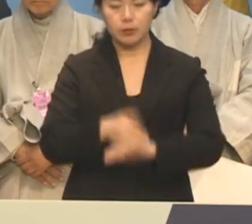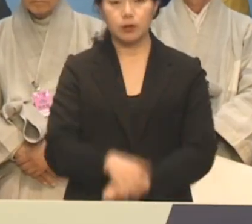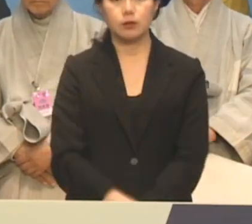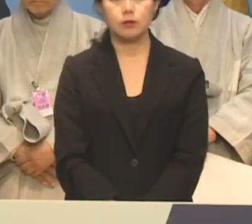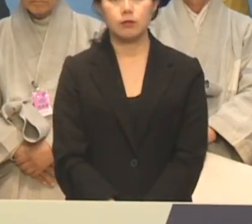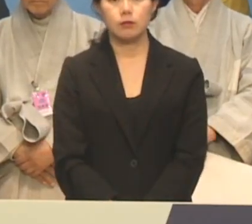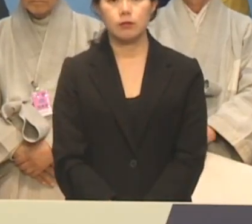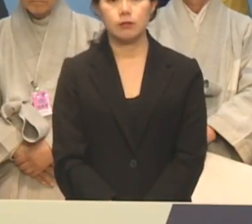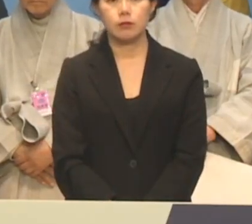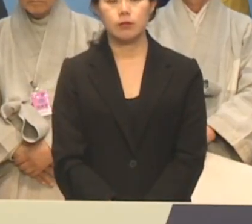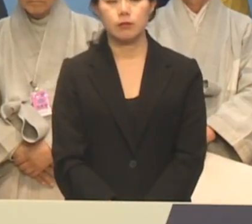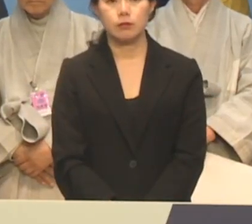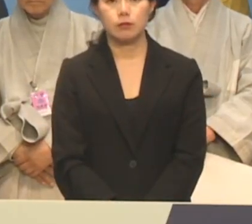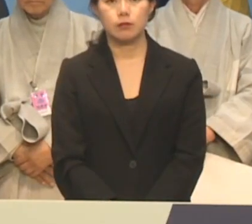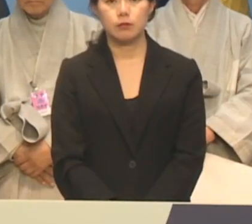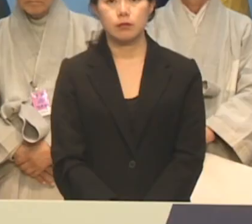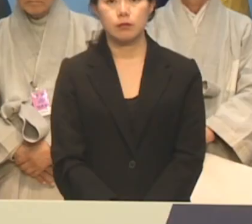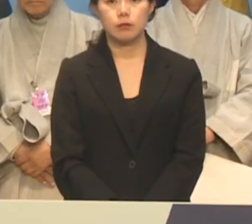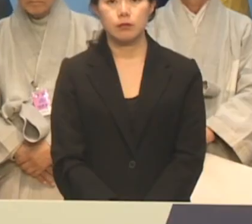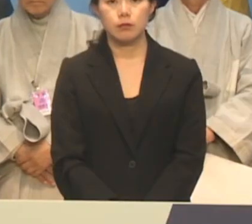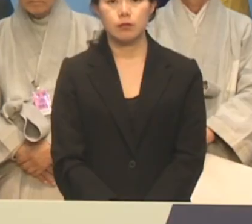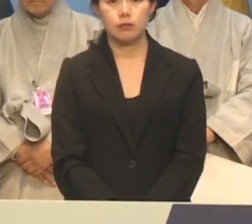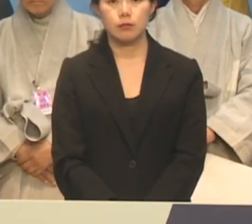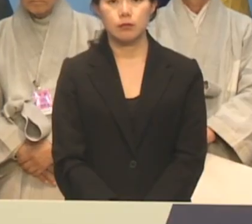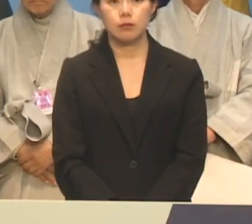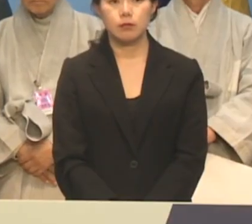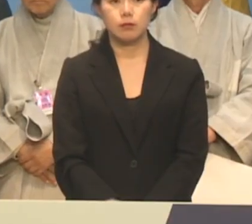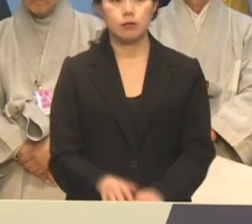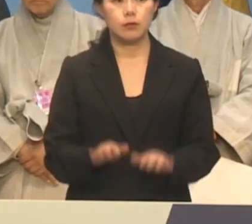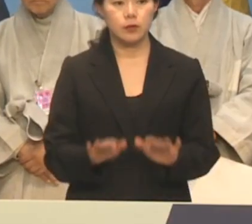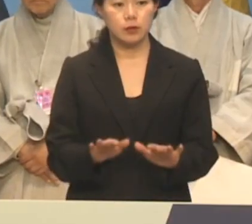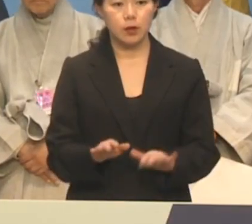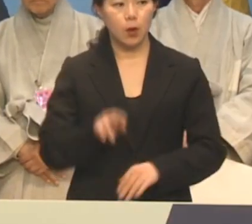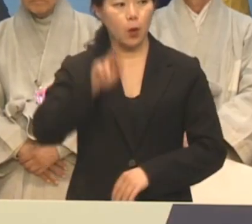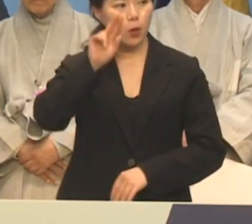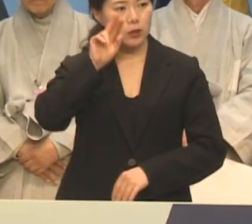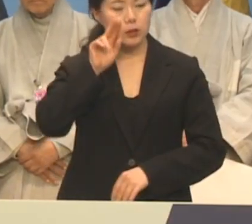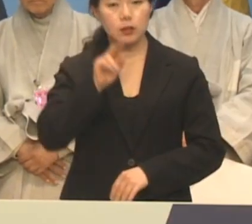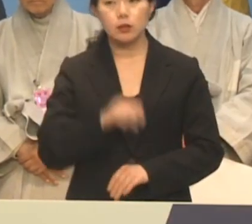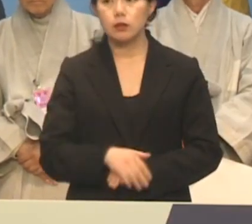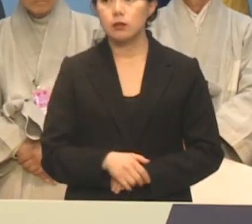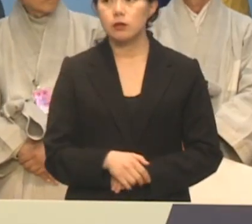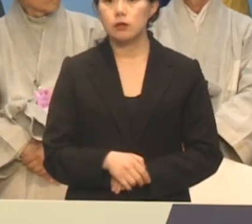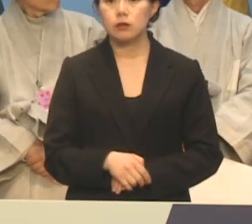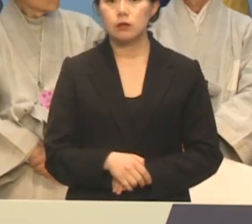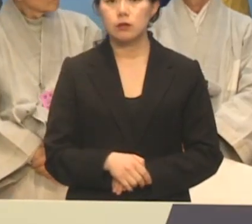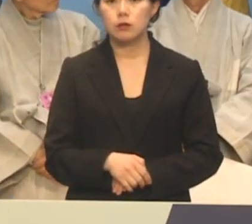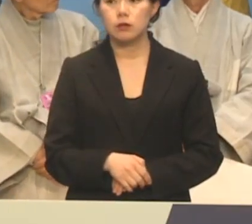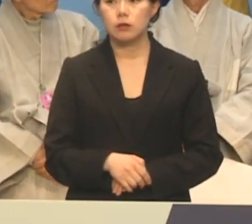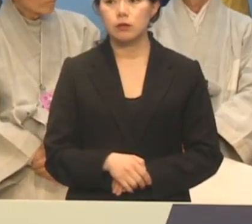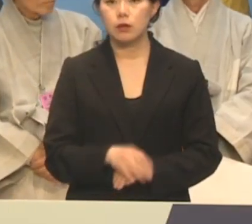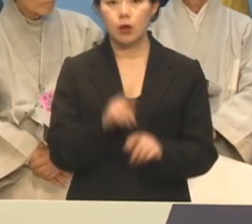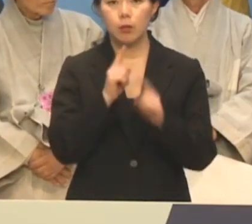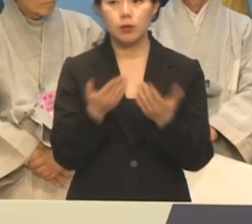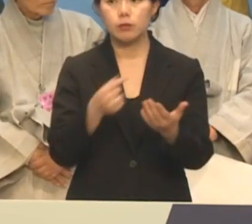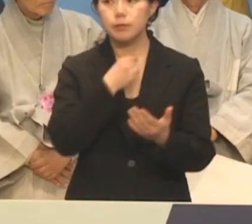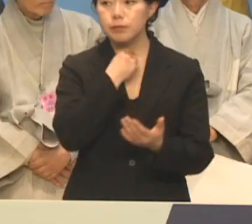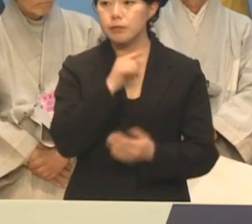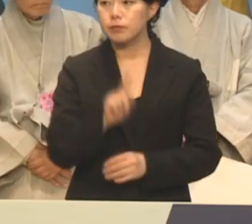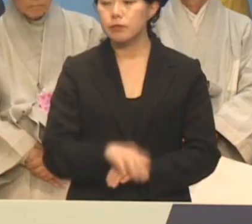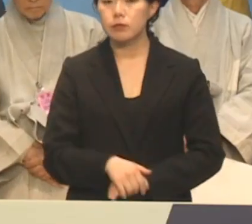드립니다. 이제 혹시 우리 참여하신 분 중에 보충해서 하실 말씀이 있으신